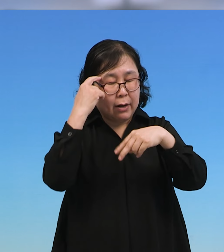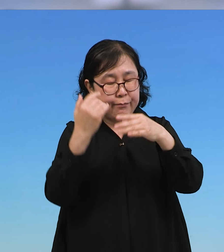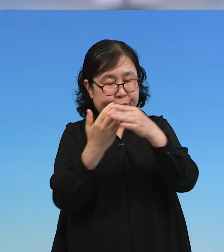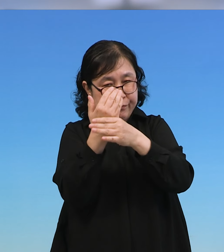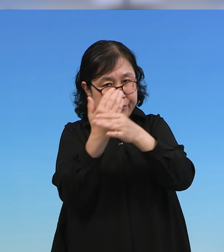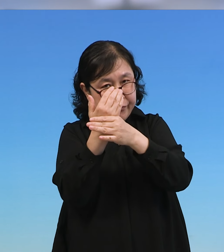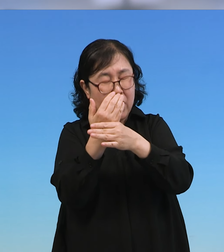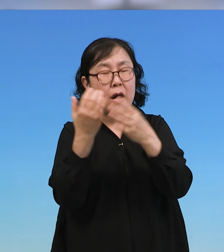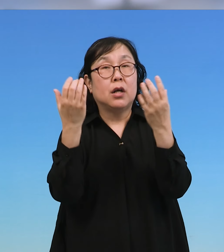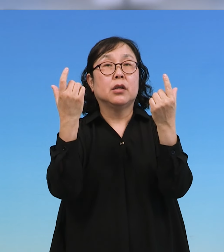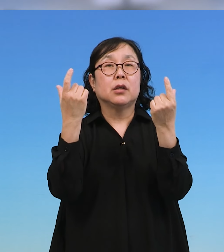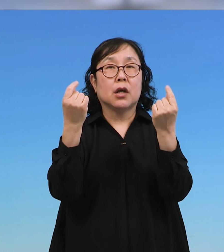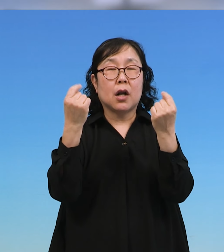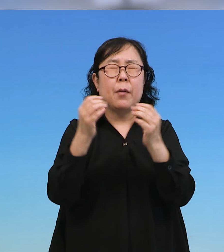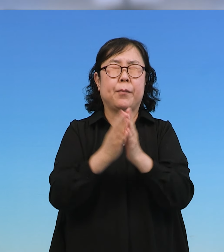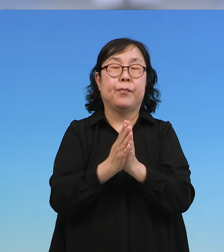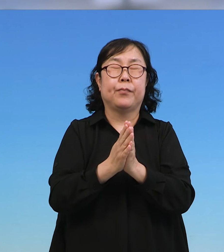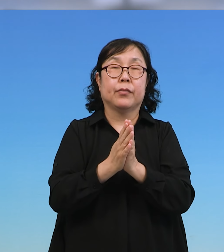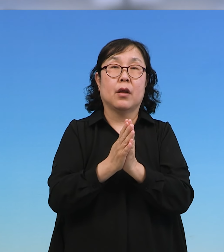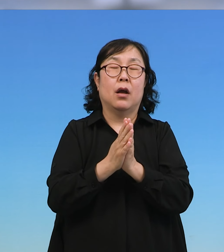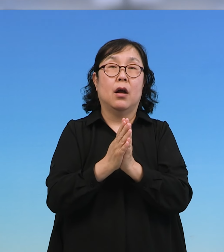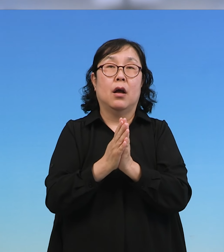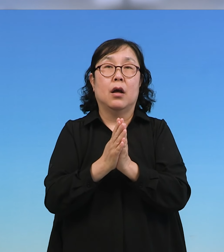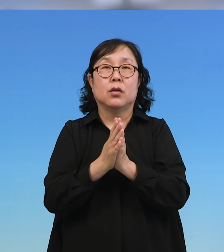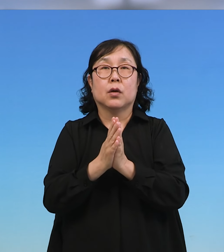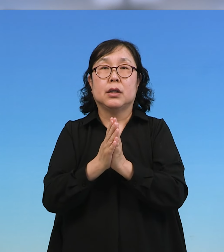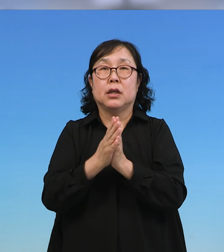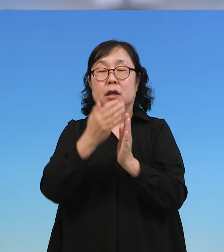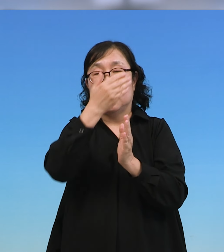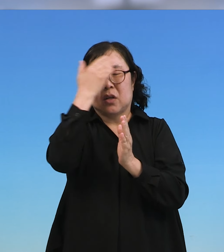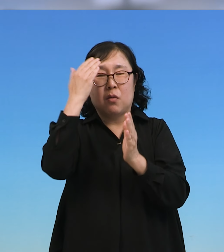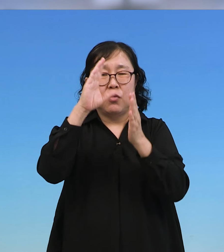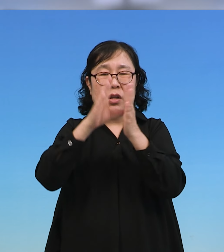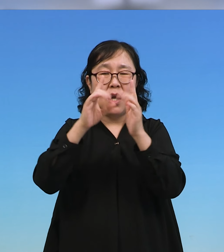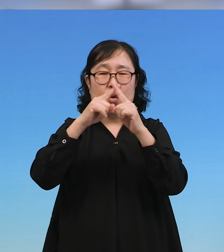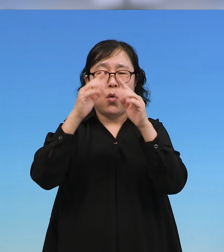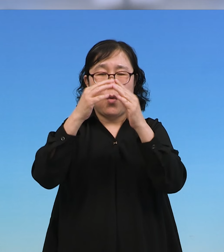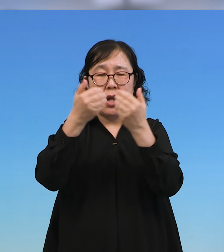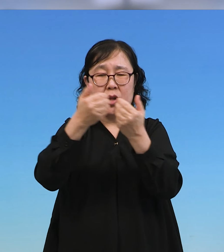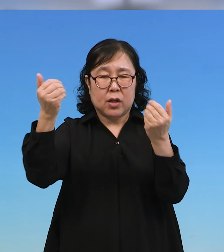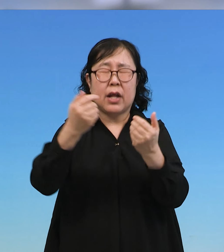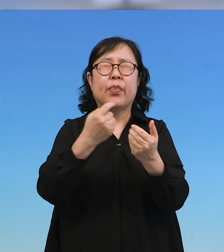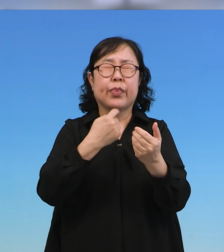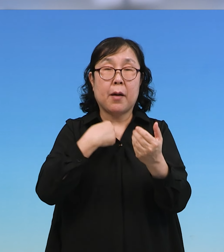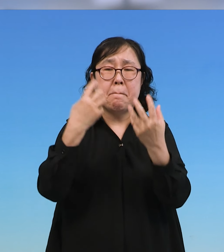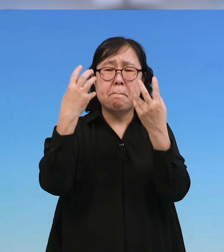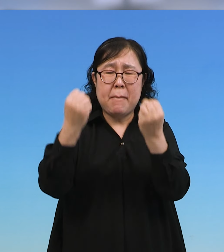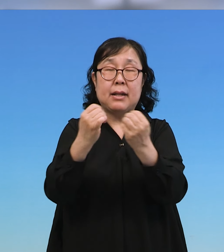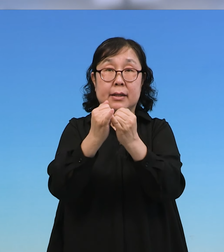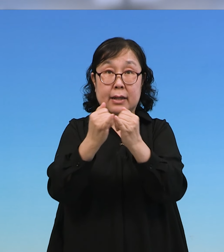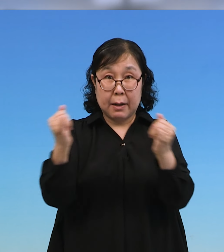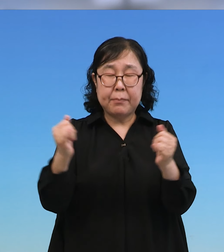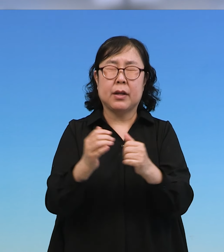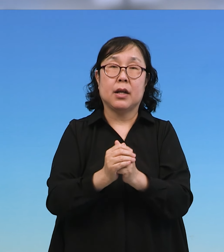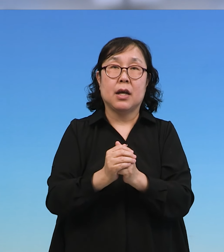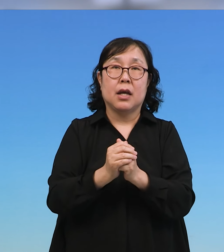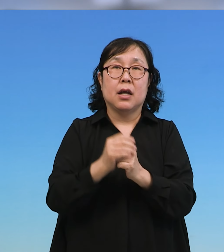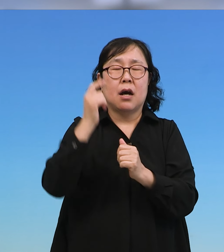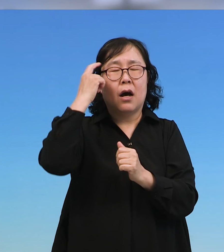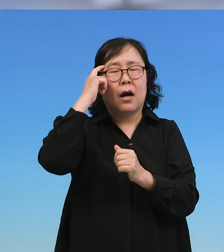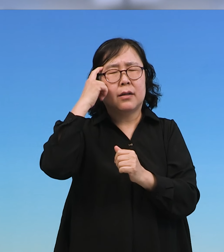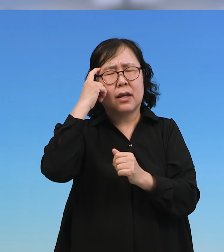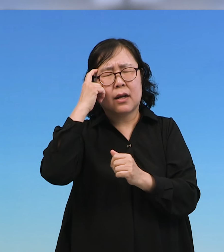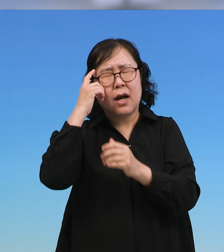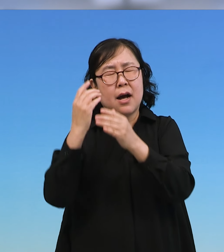것처럼, 젊을 때 교회를 떠나갔던 수많은 사람들이 어려움이 찾아오고 위기가 있을 때